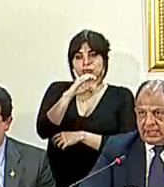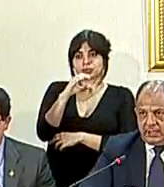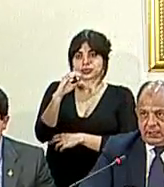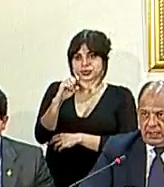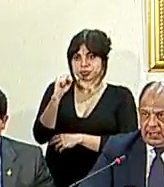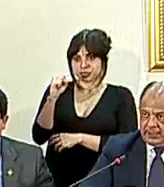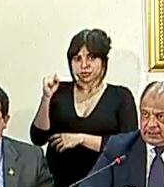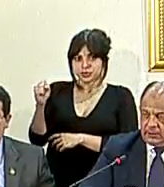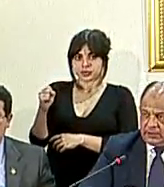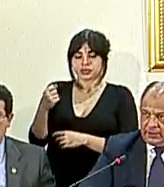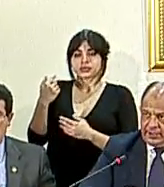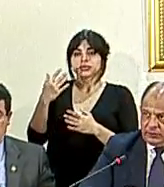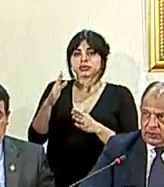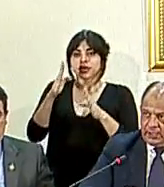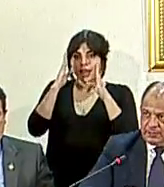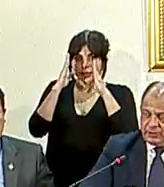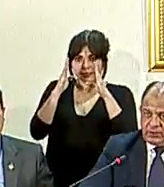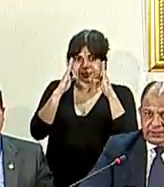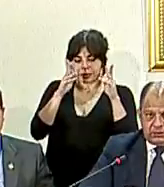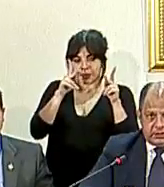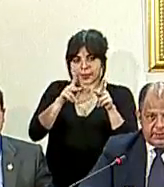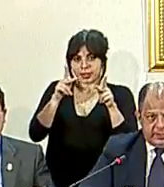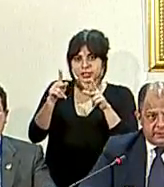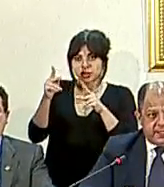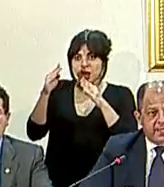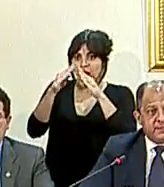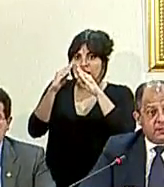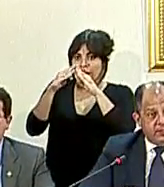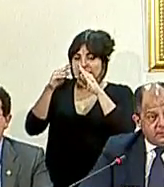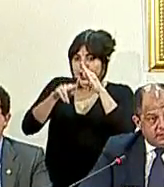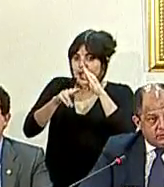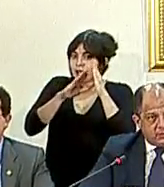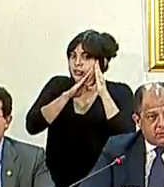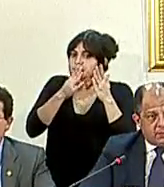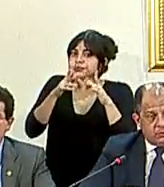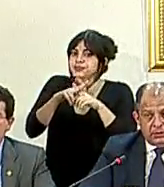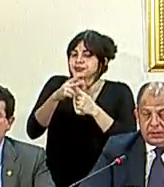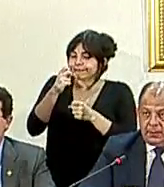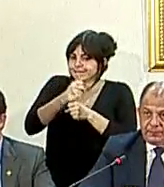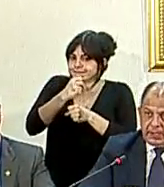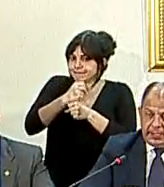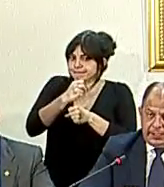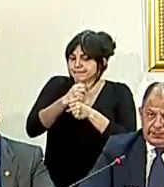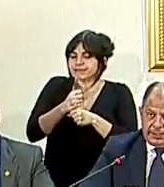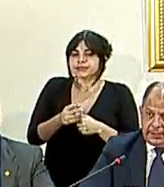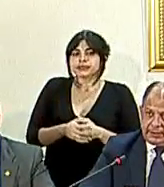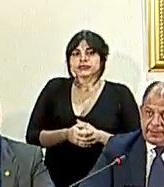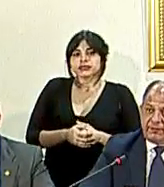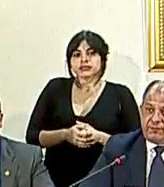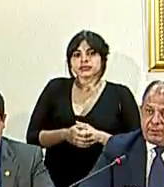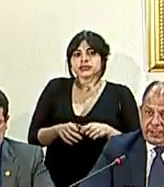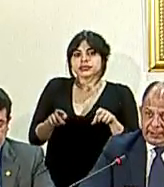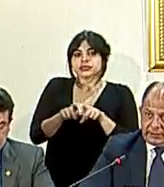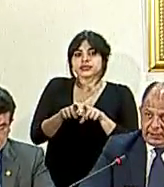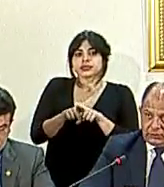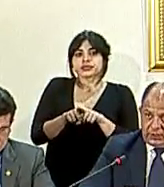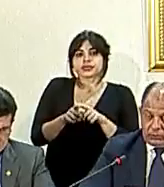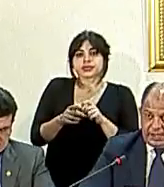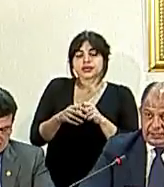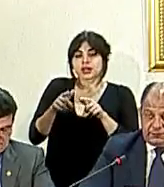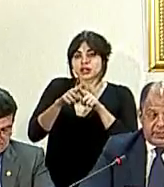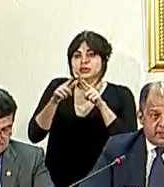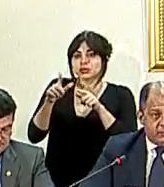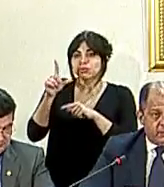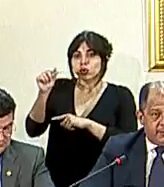Seguro Social, han estado atendiendo a las personas en los albergues, han estado iniciando el trabajo también en las